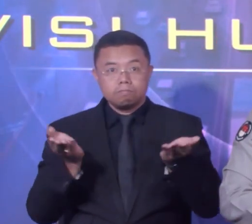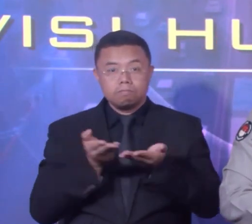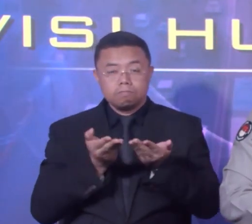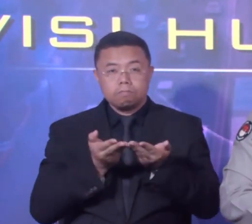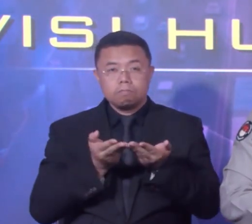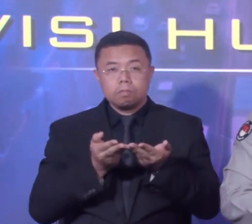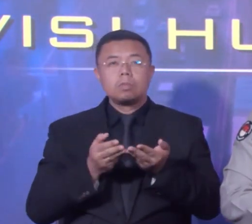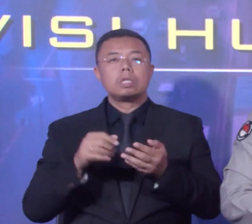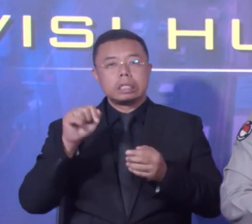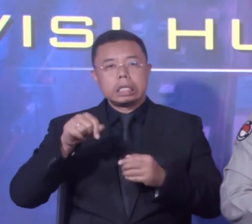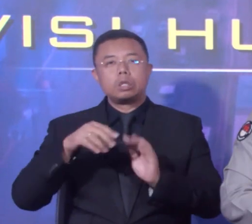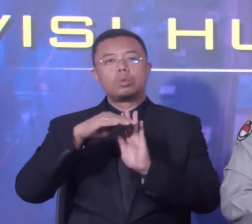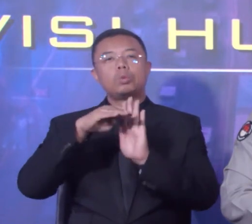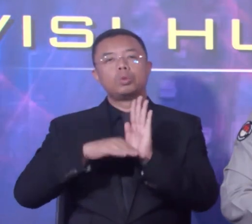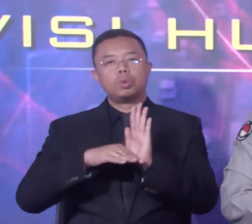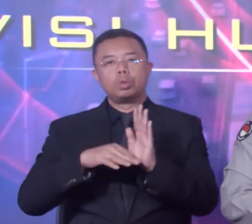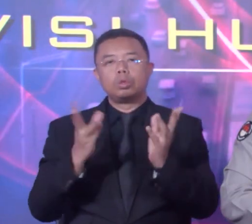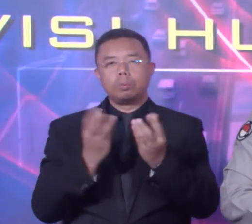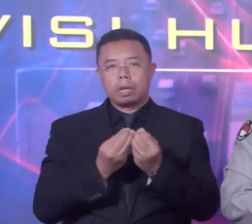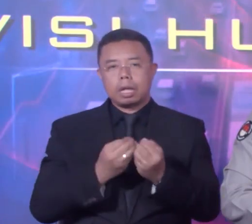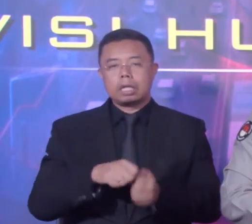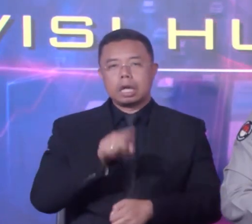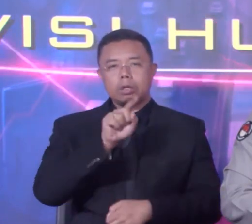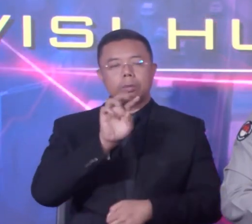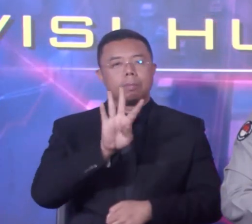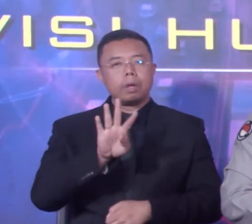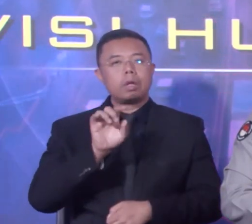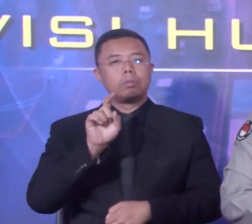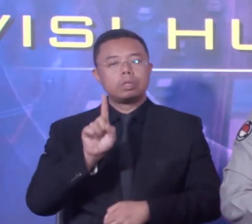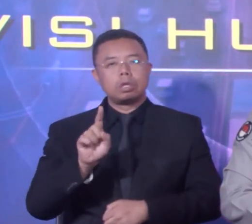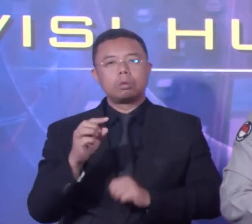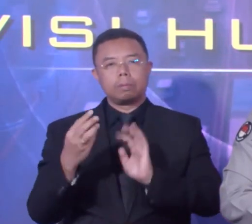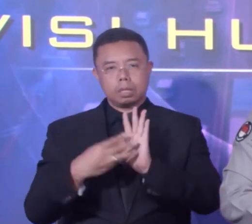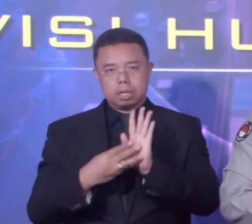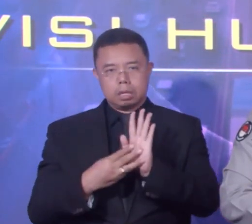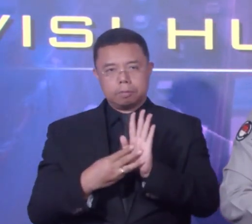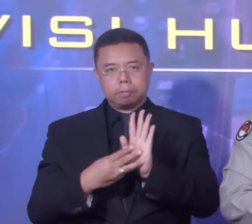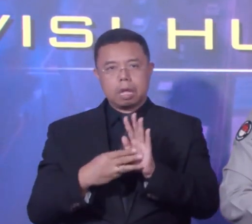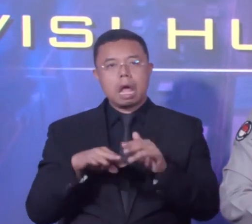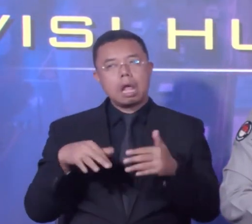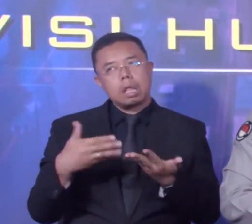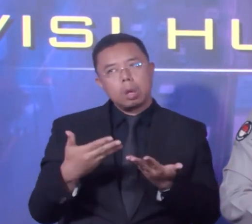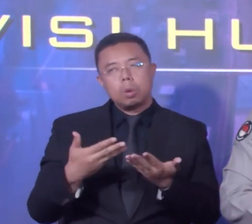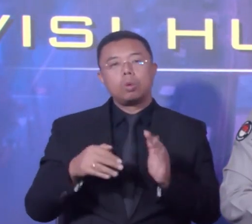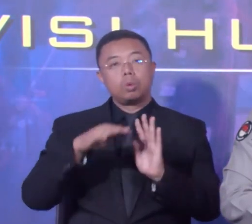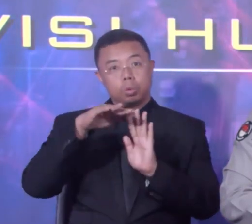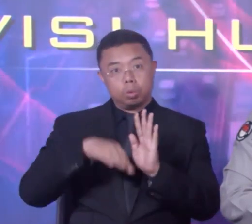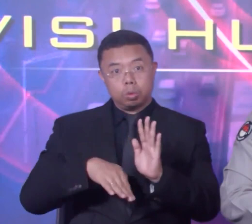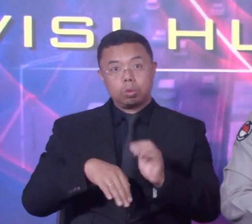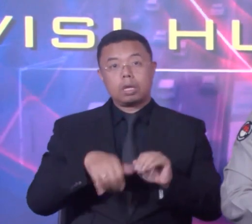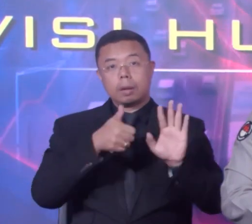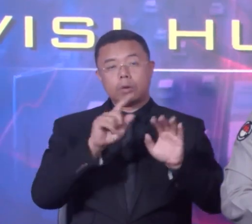gangguan Kab Dimas Mengalami penurunan sebanyak 141 kasus atau